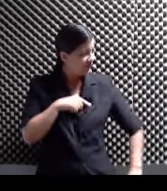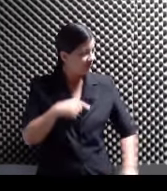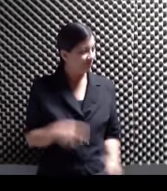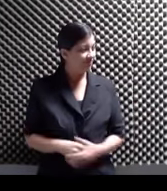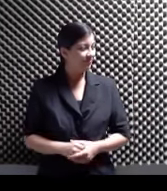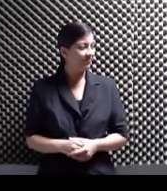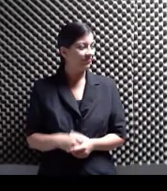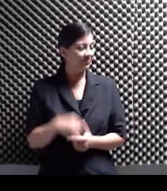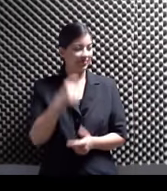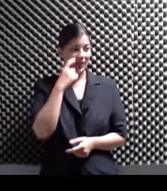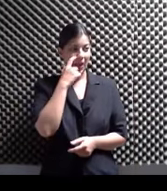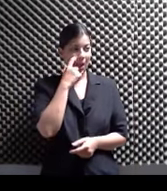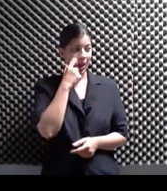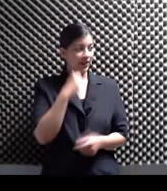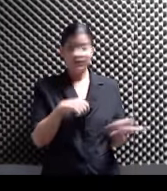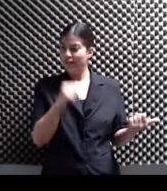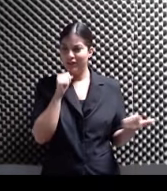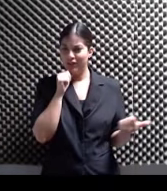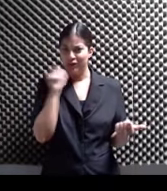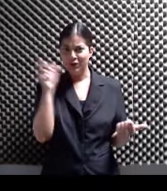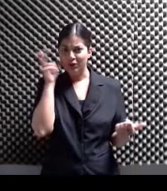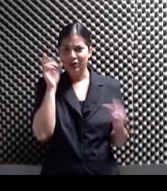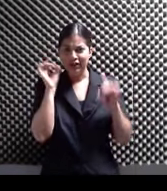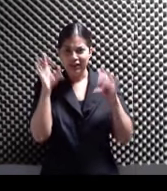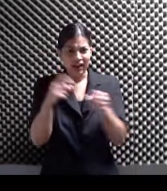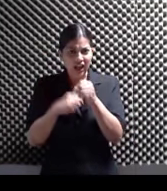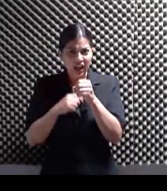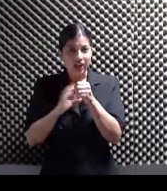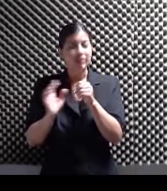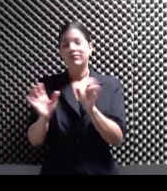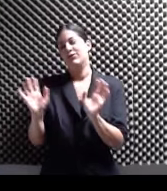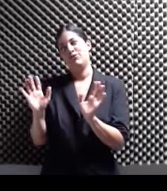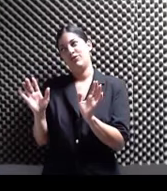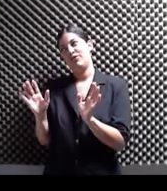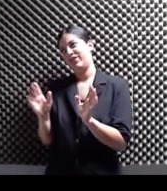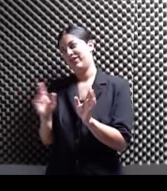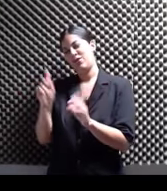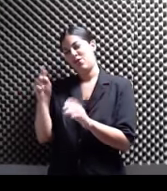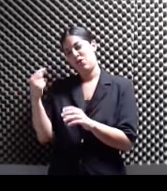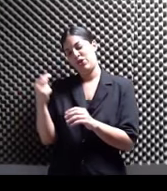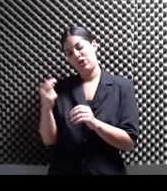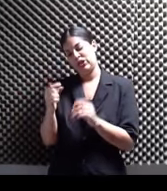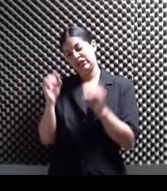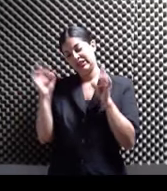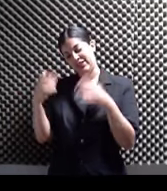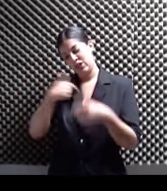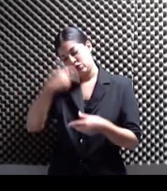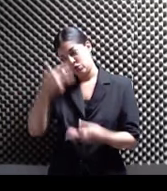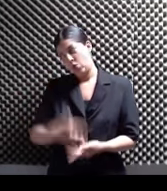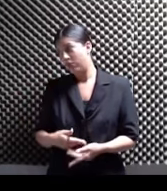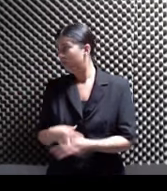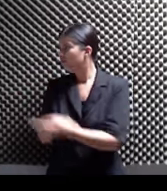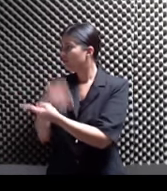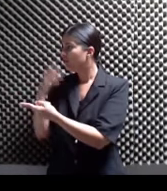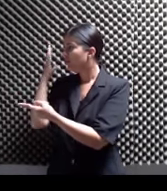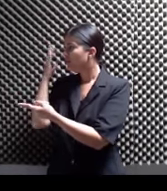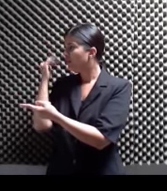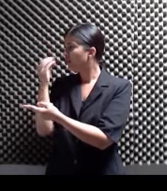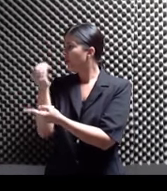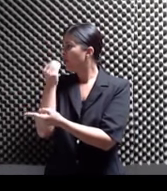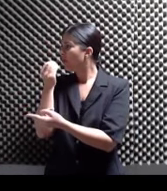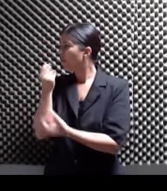el micrófono. Tú no estás explotado. Tú no estás explotado. Yo siempre soy el que me explota. Pero ¿y qué hace? Espérate, ¿qué hace Reina comiendo popcorn del mío?